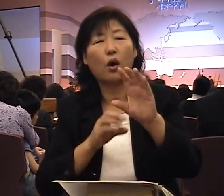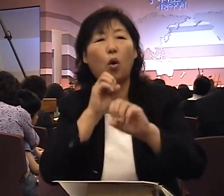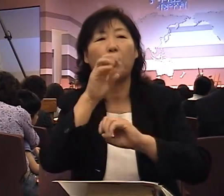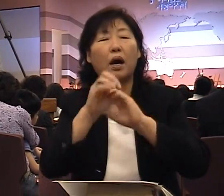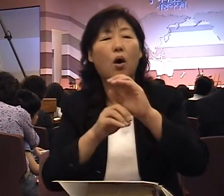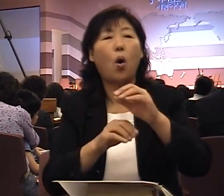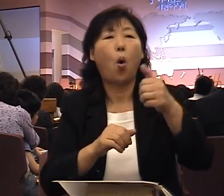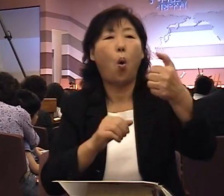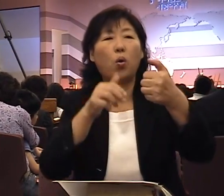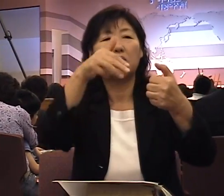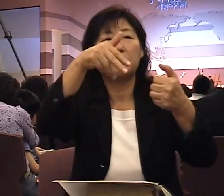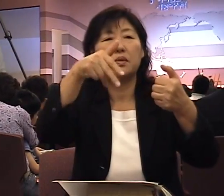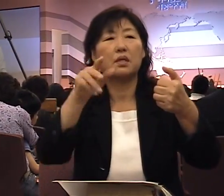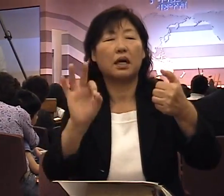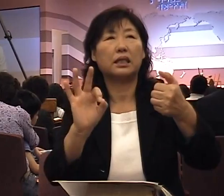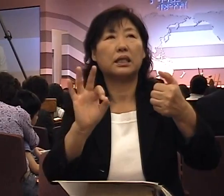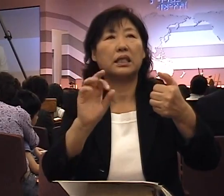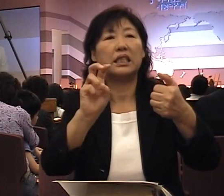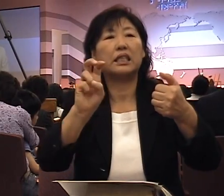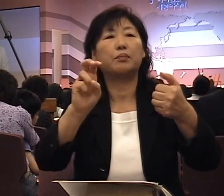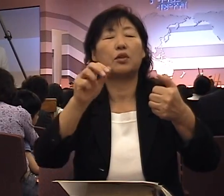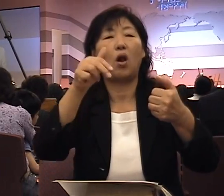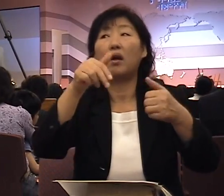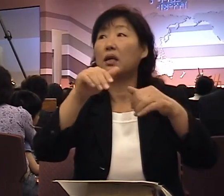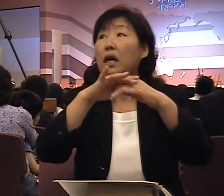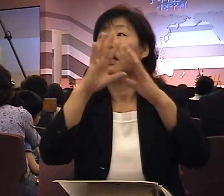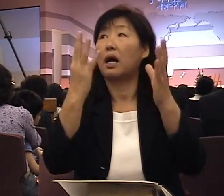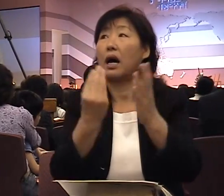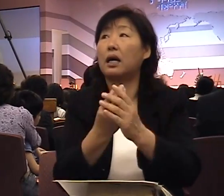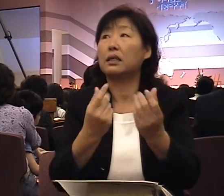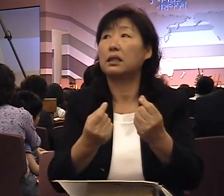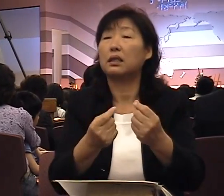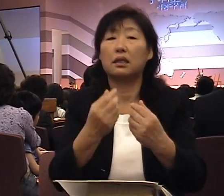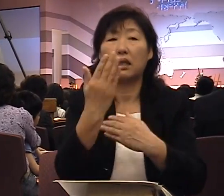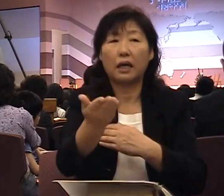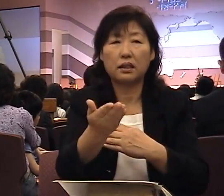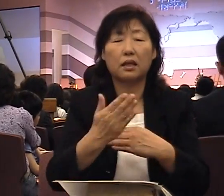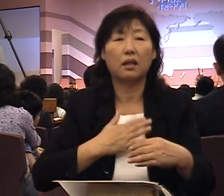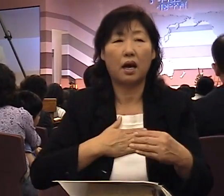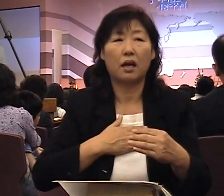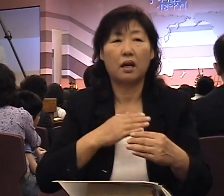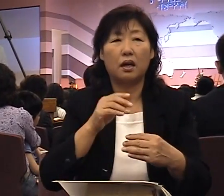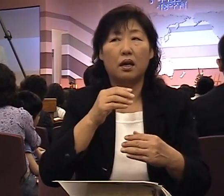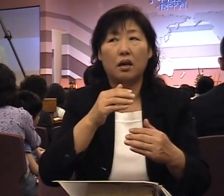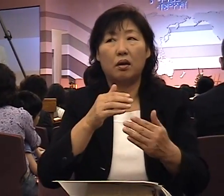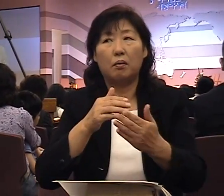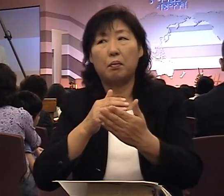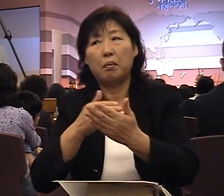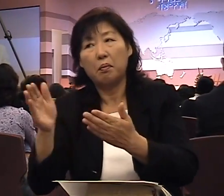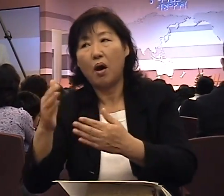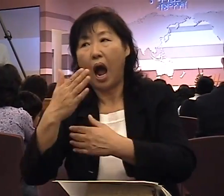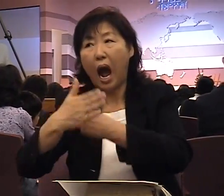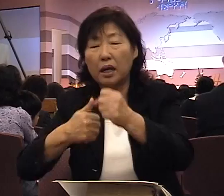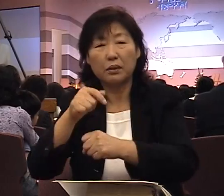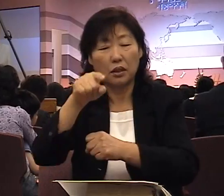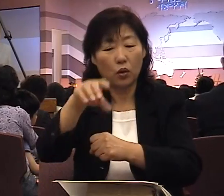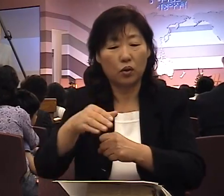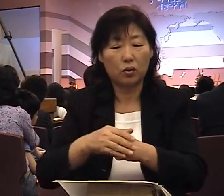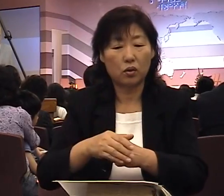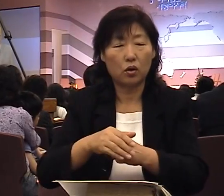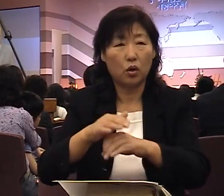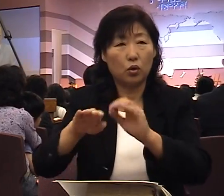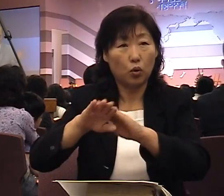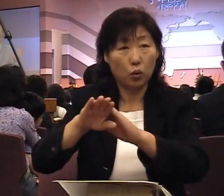50장 20절 말씀 우리 다 같이 읽겠습니다. 시작. 당신들은 나를 해하려 하였으나 하나님은 그것을